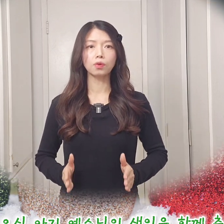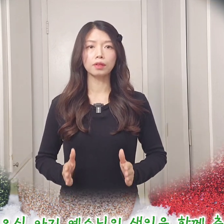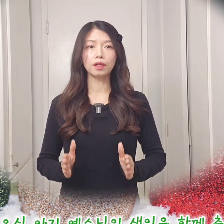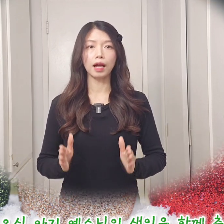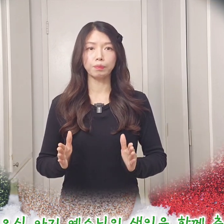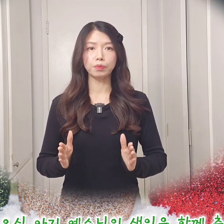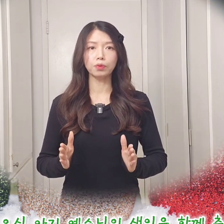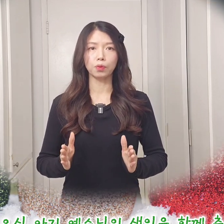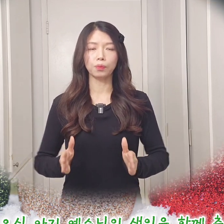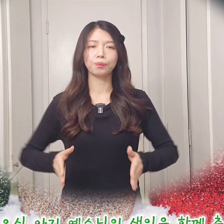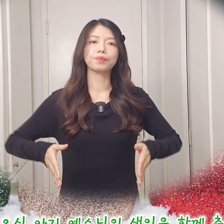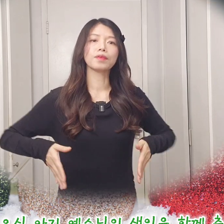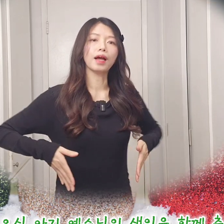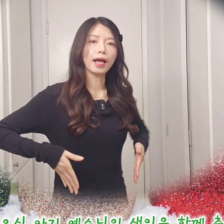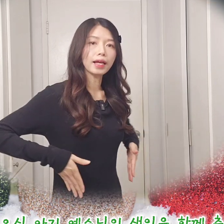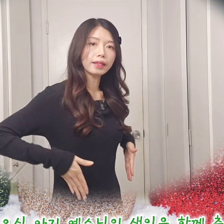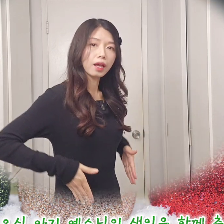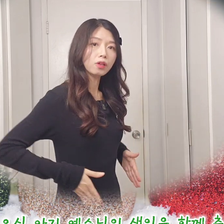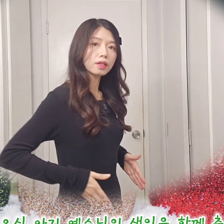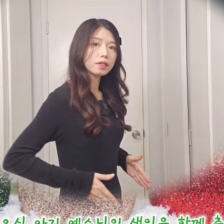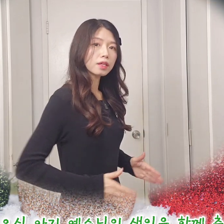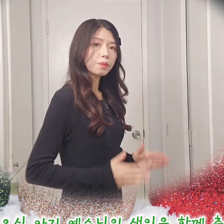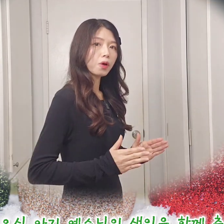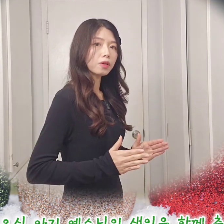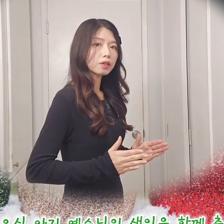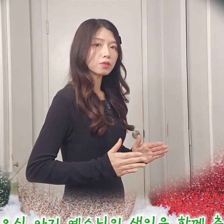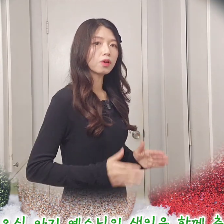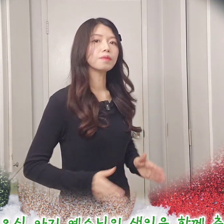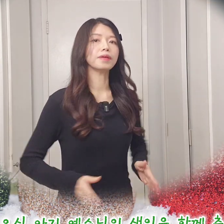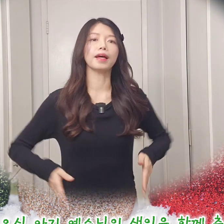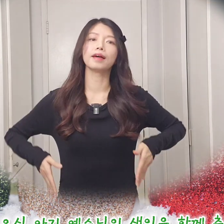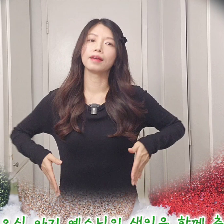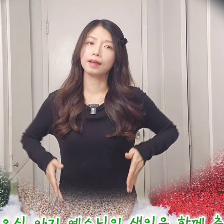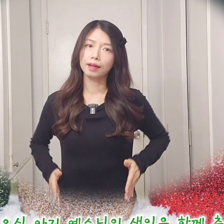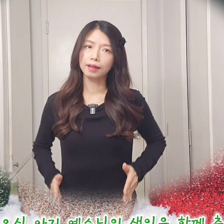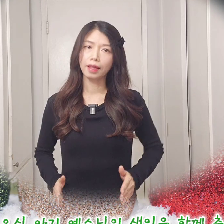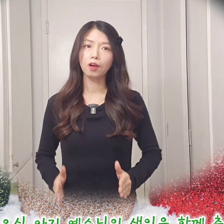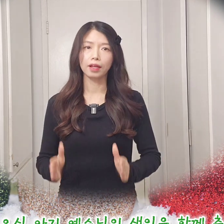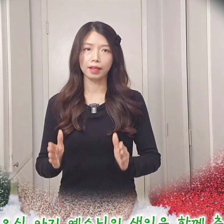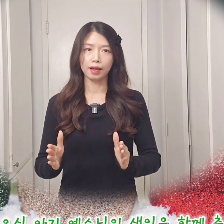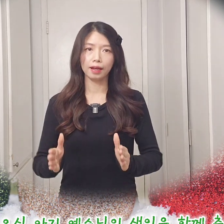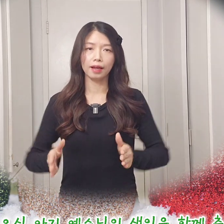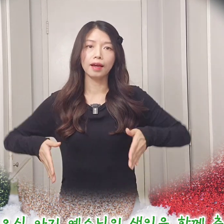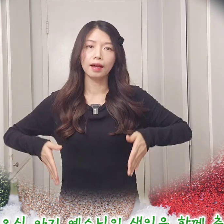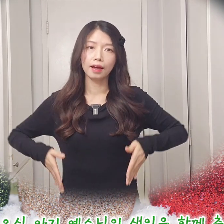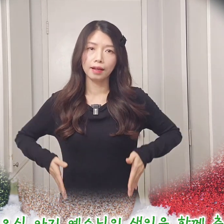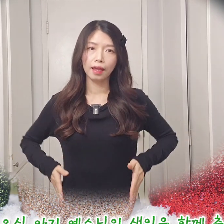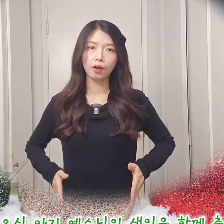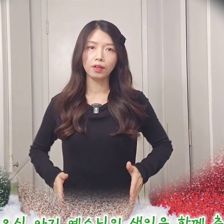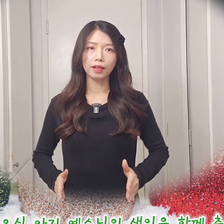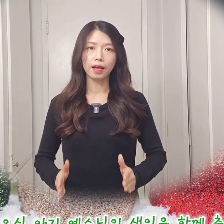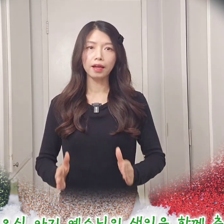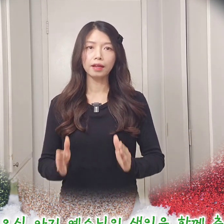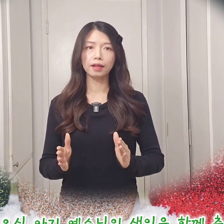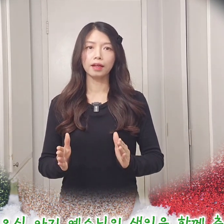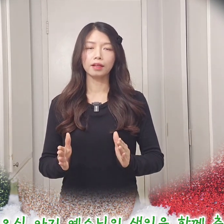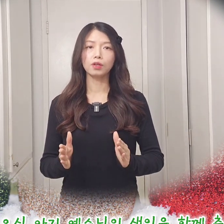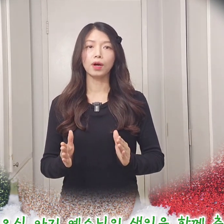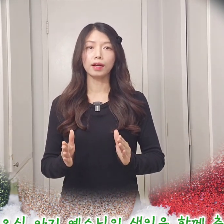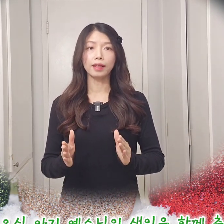손끝을 앞으로 아이가 태어나듯이 표현한 그런 수어입니다. 태어나다, 태어나다. 그리고 아까 날